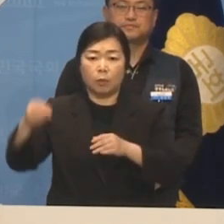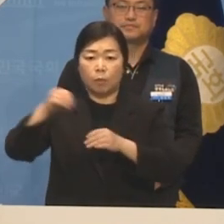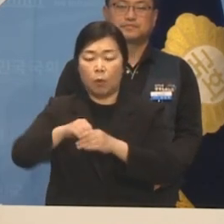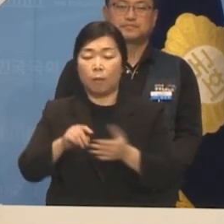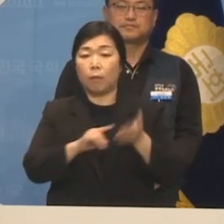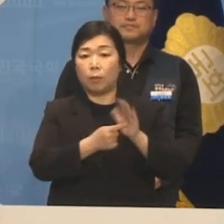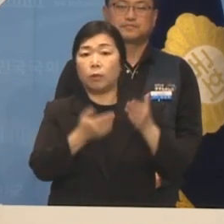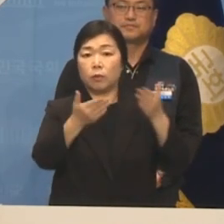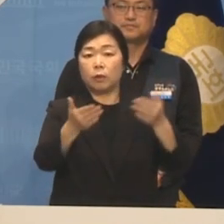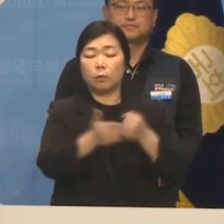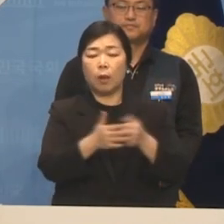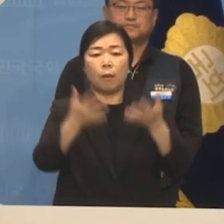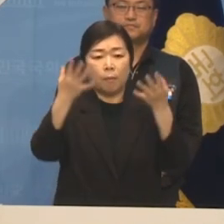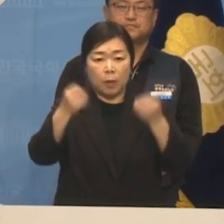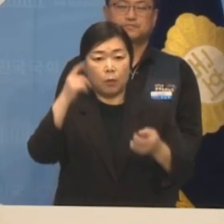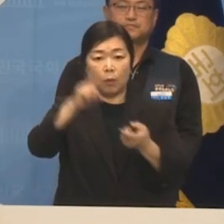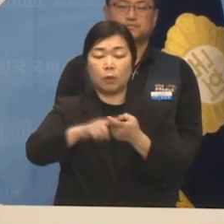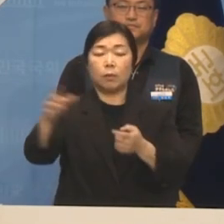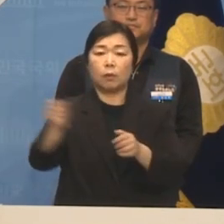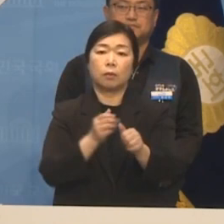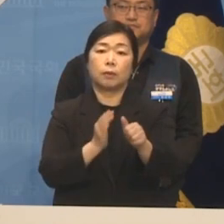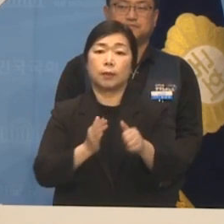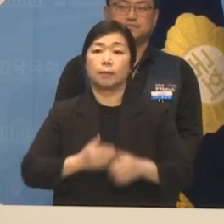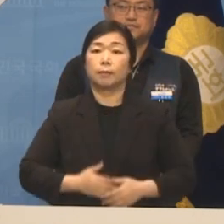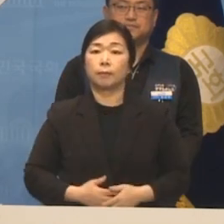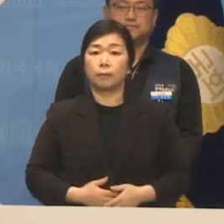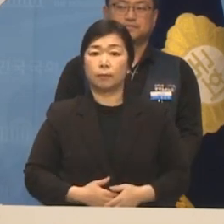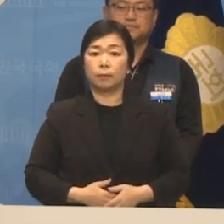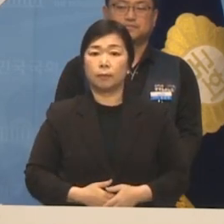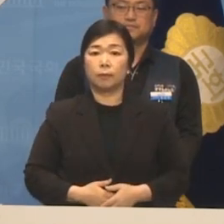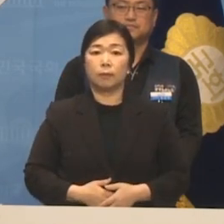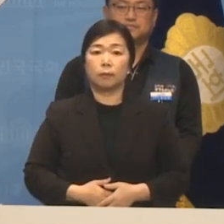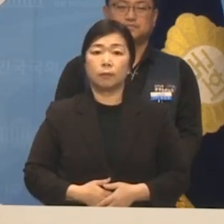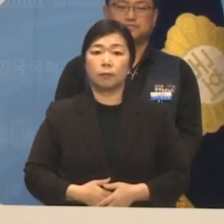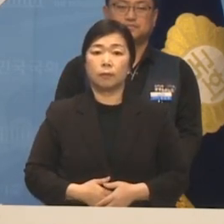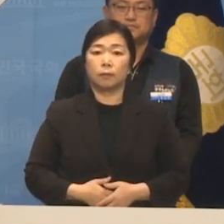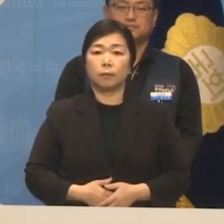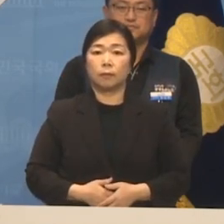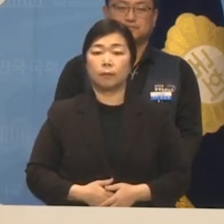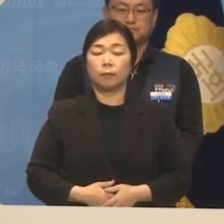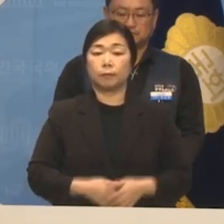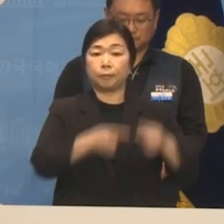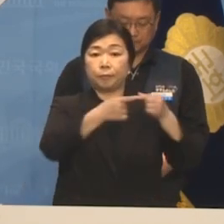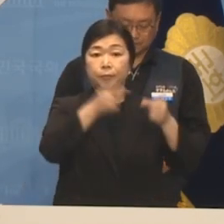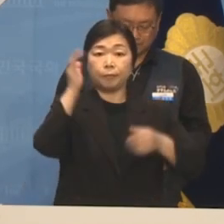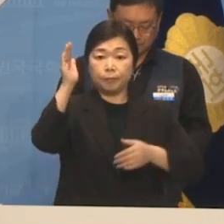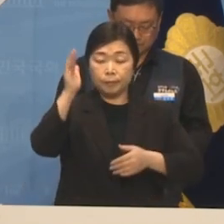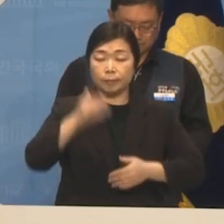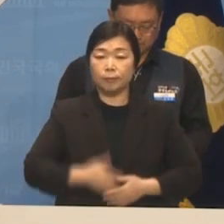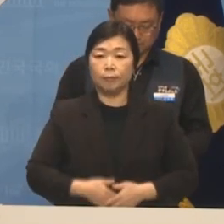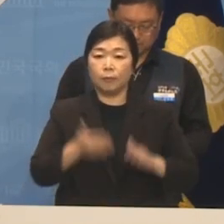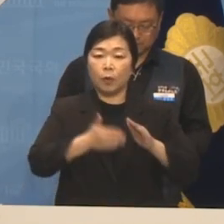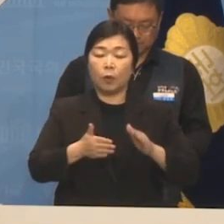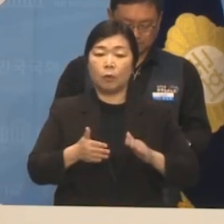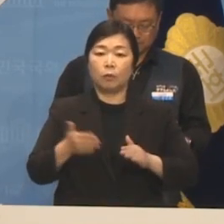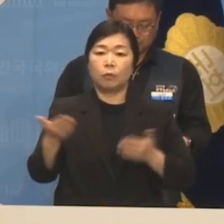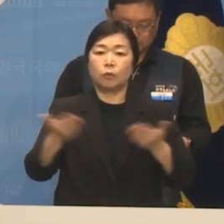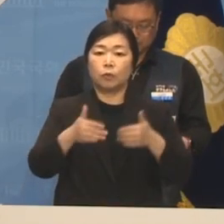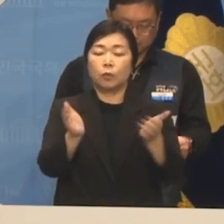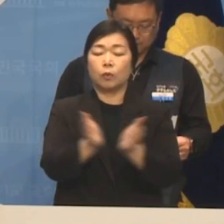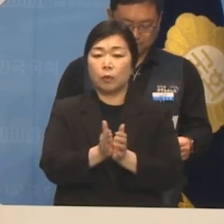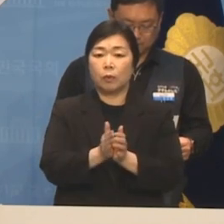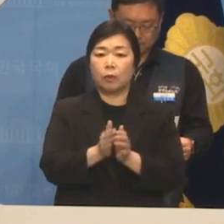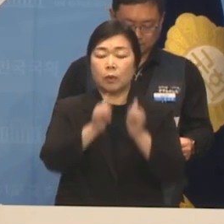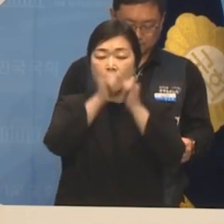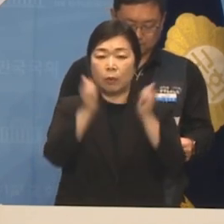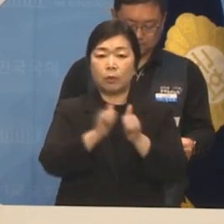발표하고자 하오니 많은 관심 부탁드리도록 하겠습니다. 첫 발언으로 공공운수노조 사회서비스